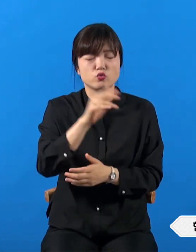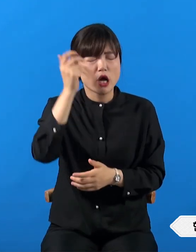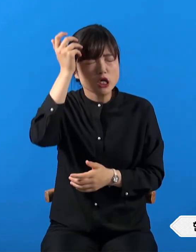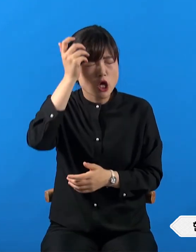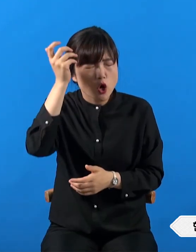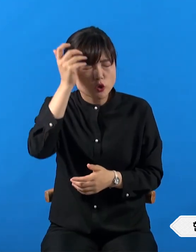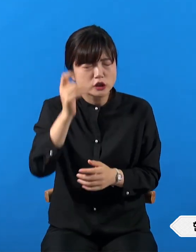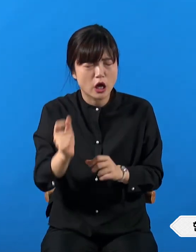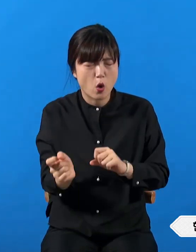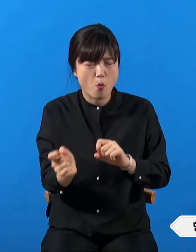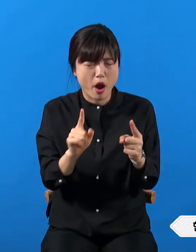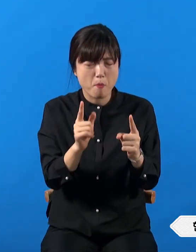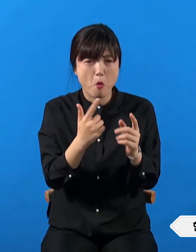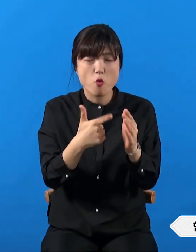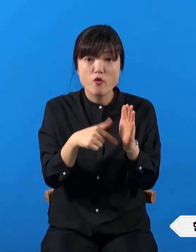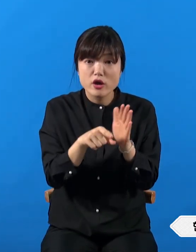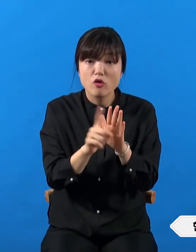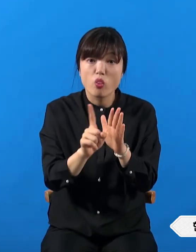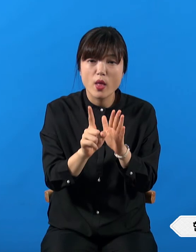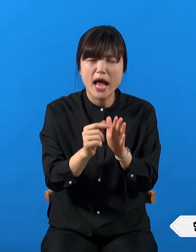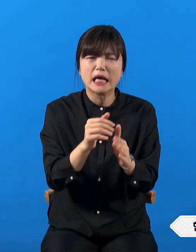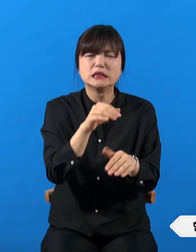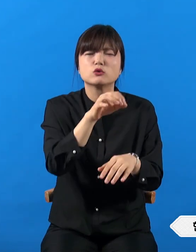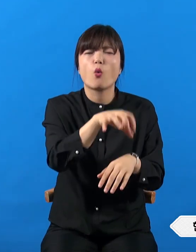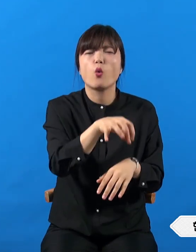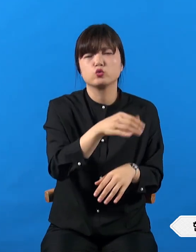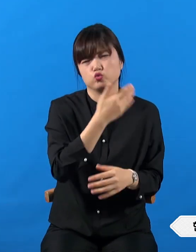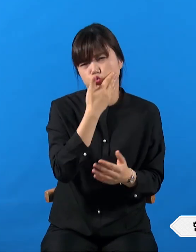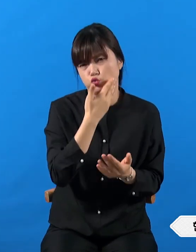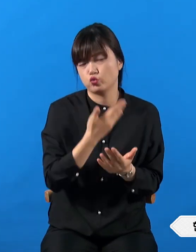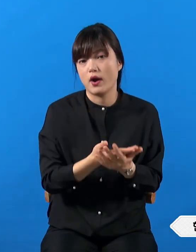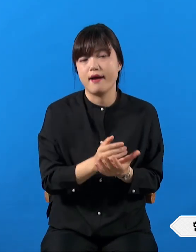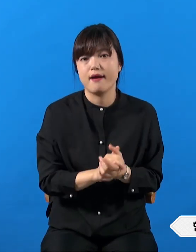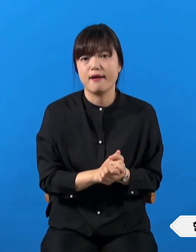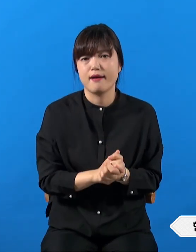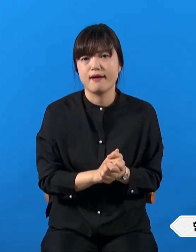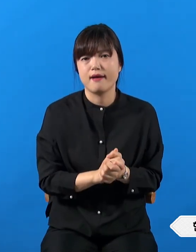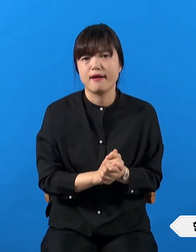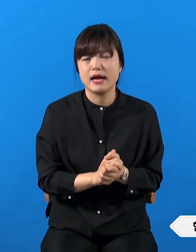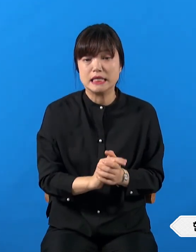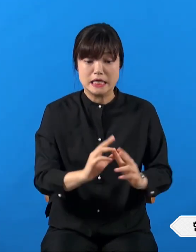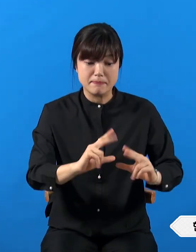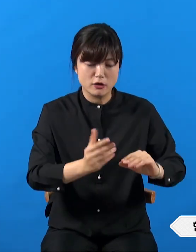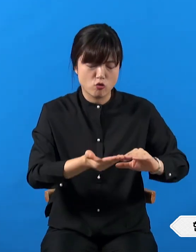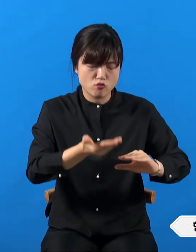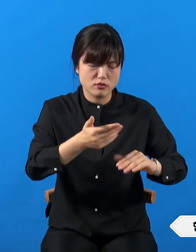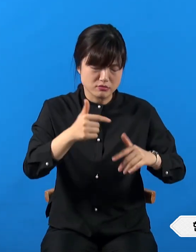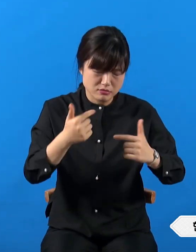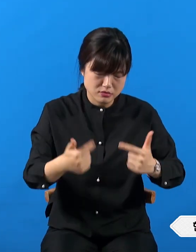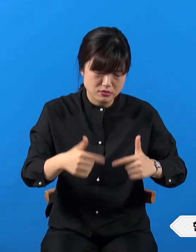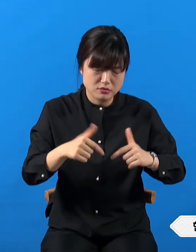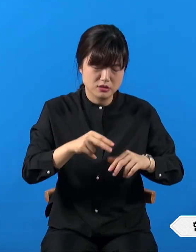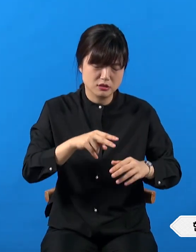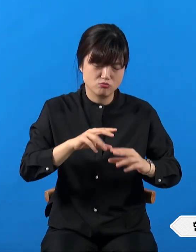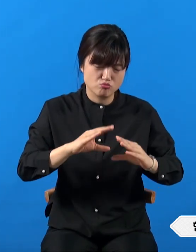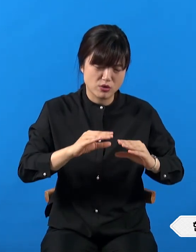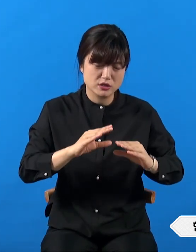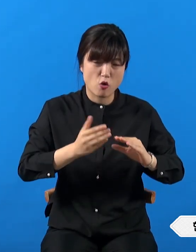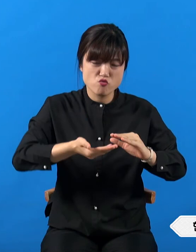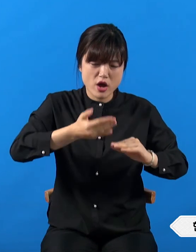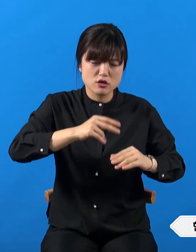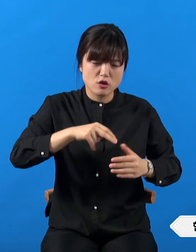영성을 고취시키는 데는 장소가 중요합니다. 여러분이 거기 그 방석 위에서 늘 무릎